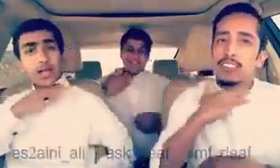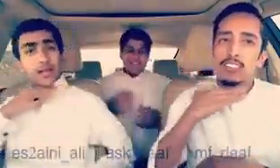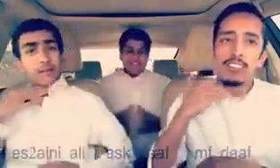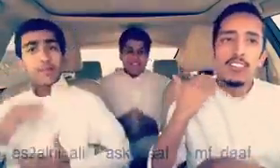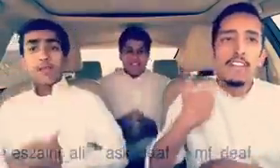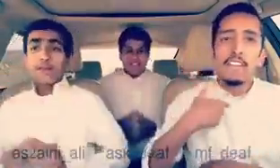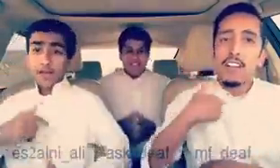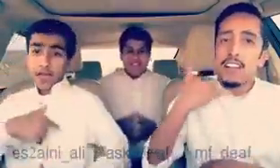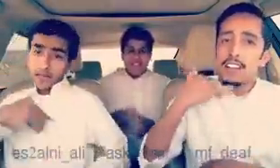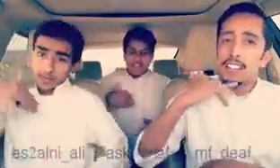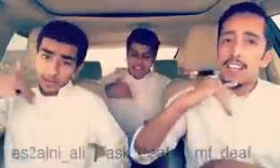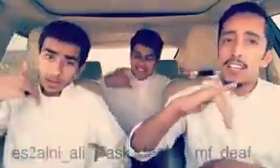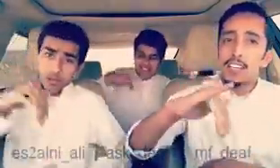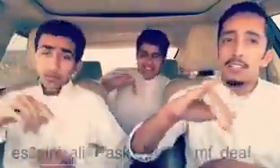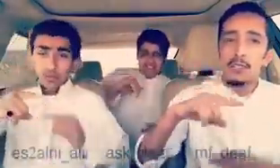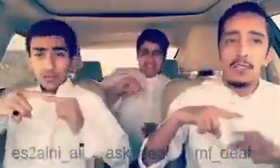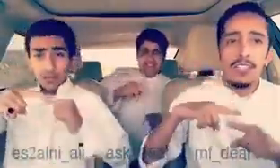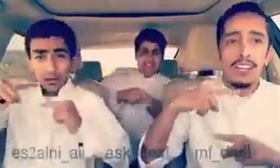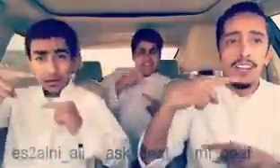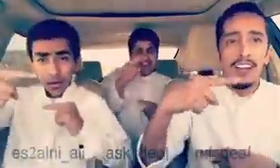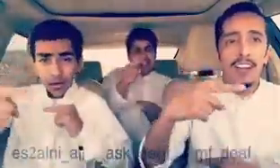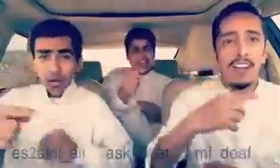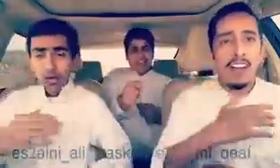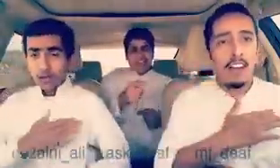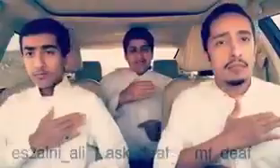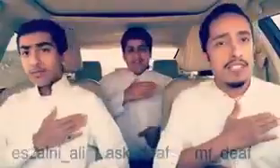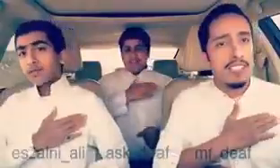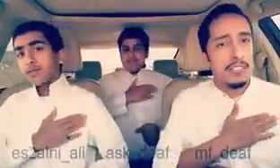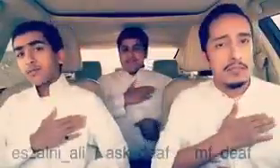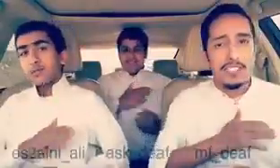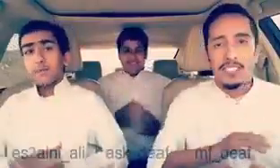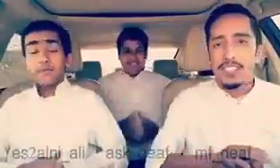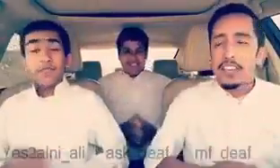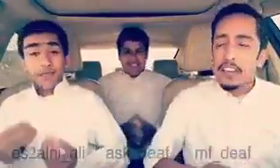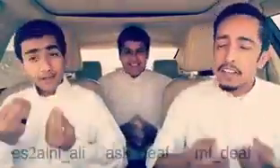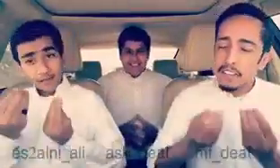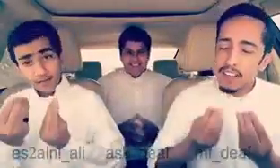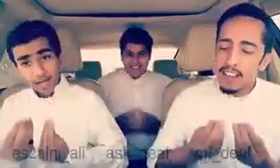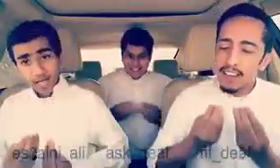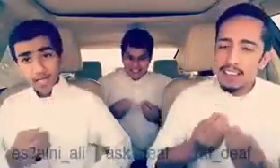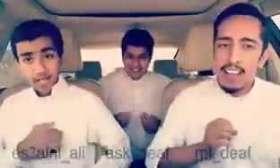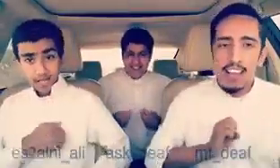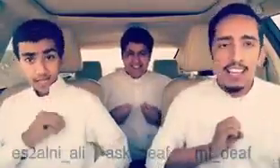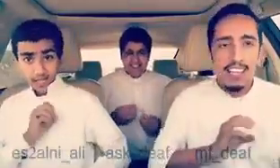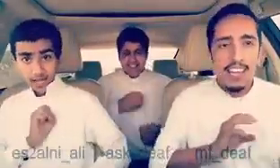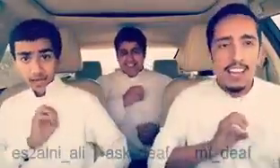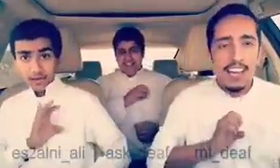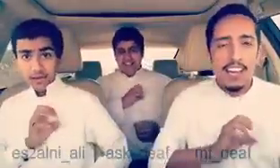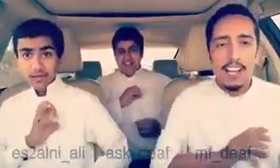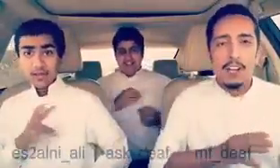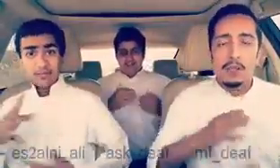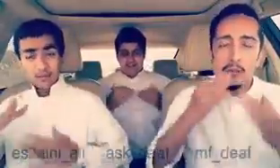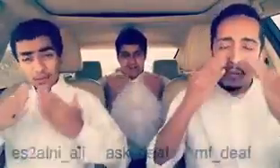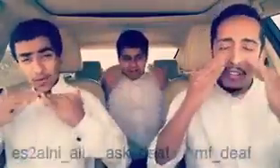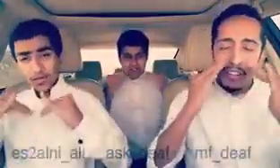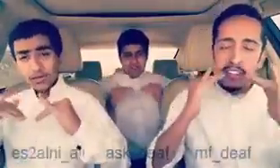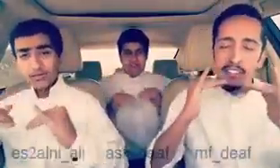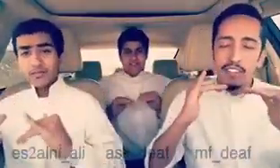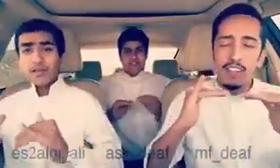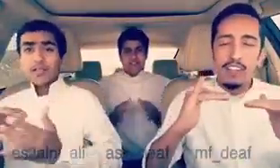عشقا فأتيت إلى حبيبي فاهدأ يا قلب